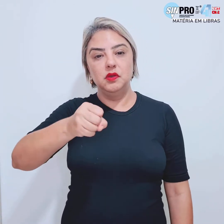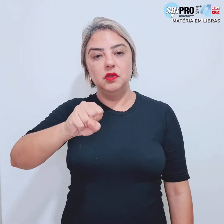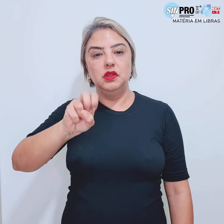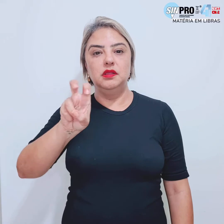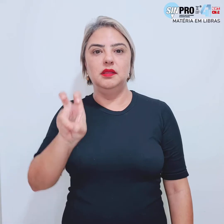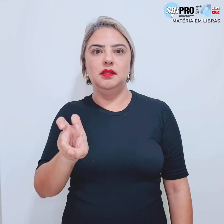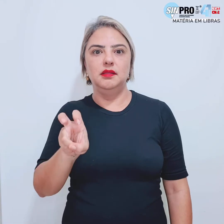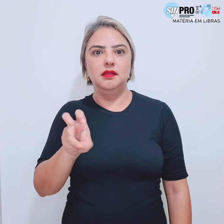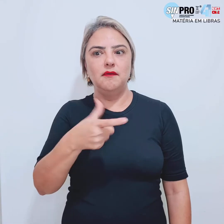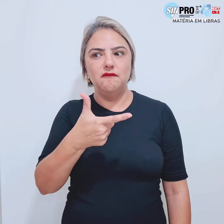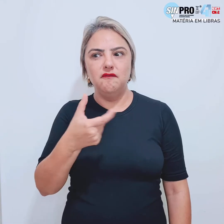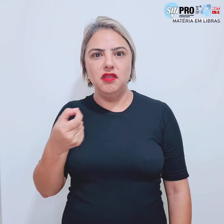1985.